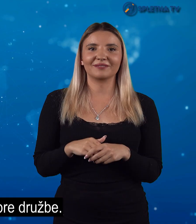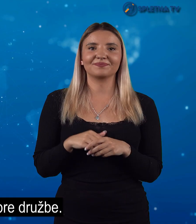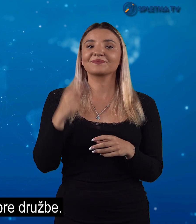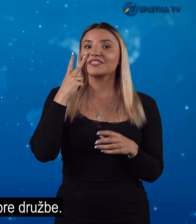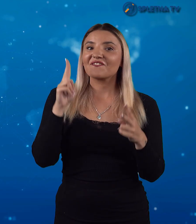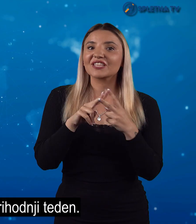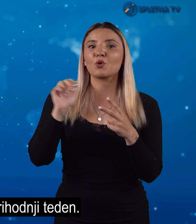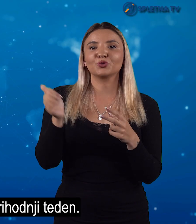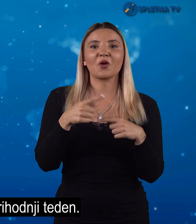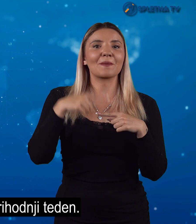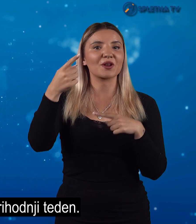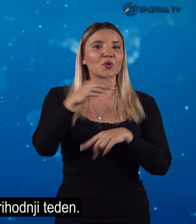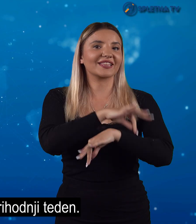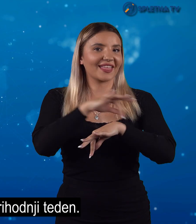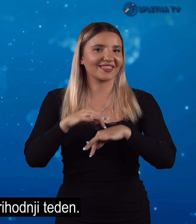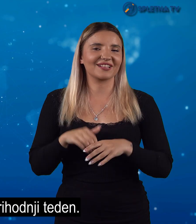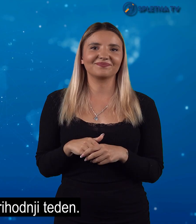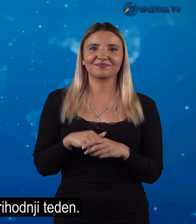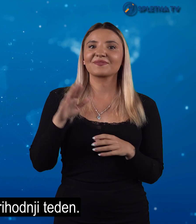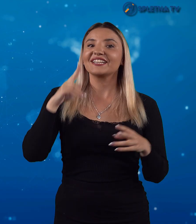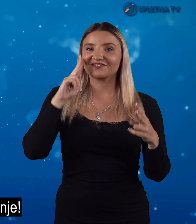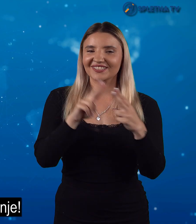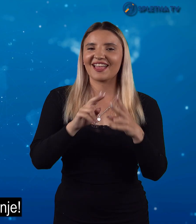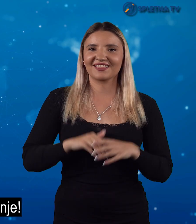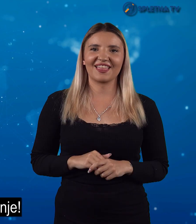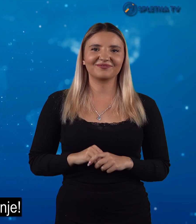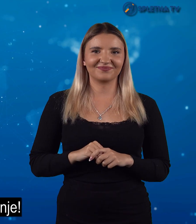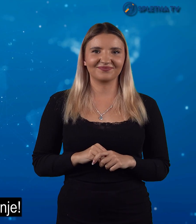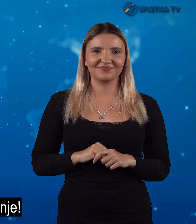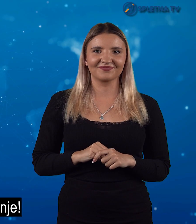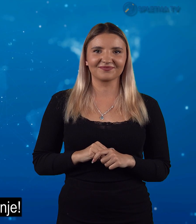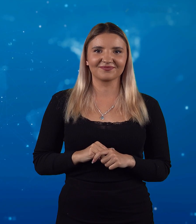dobre družbe. Se vidimo znova prihodnji teden. Nasvidenje.